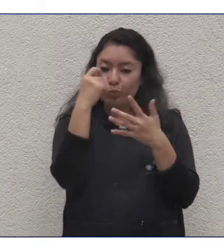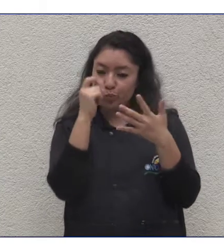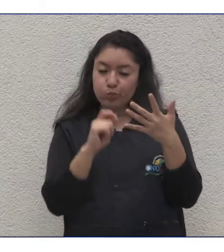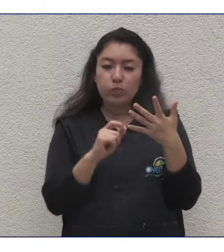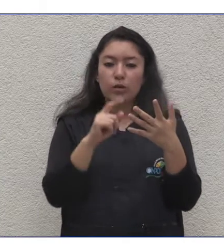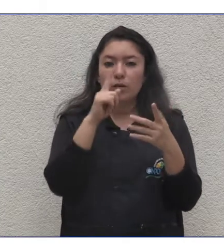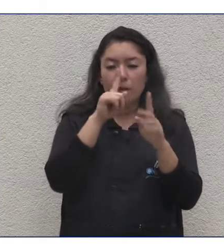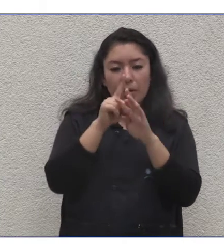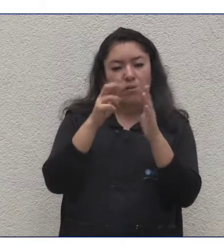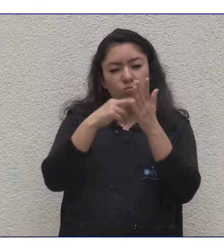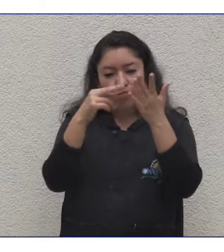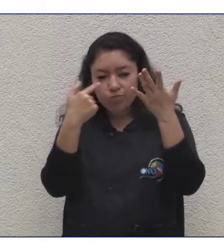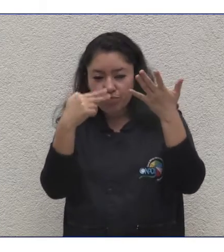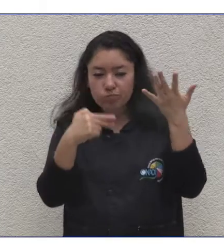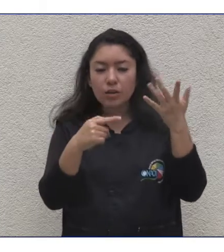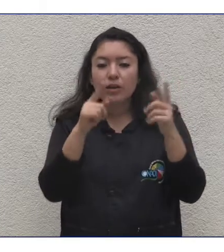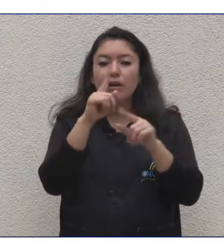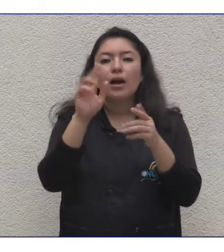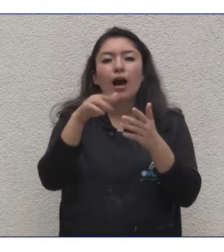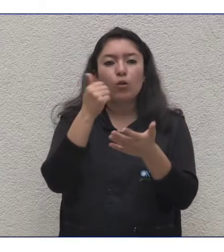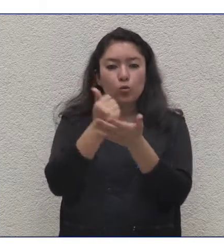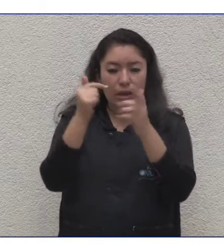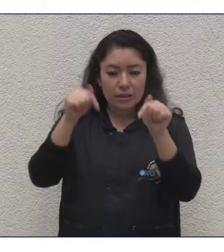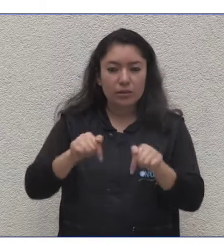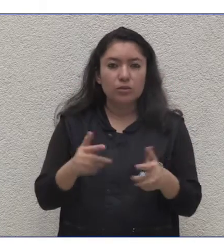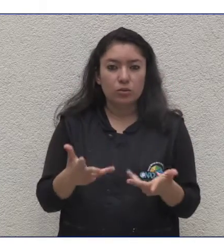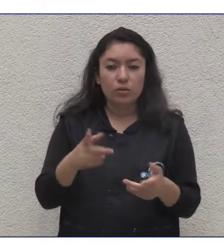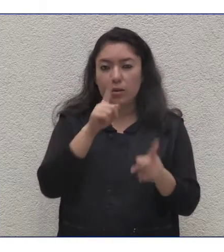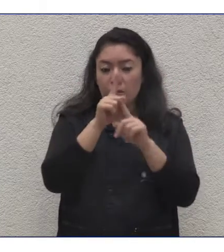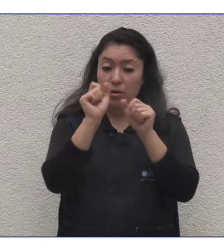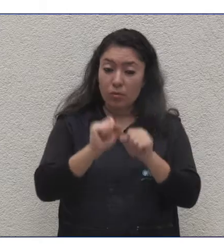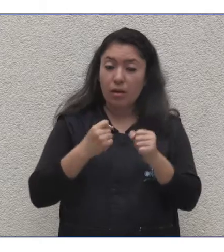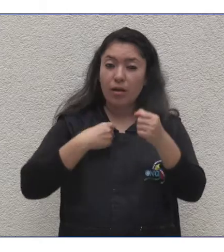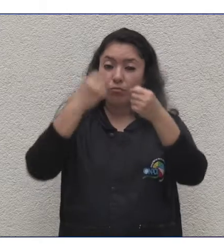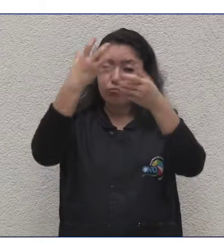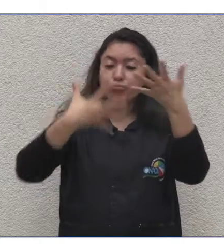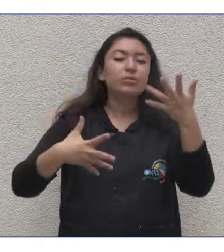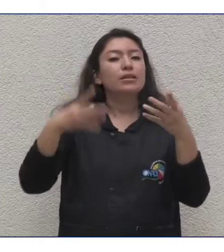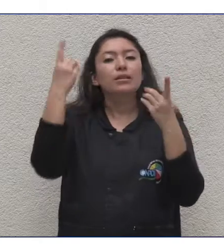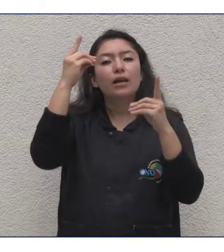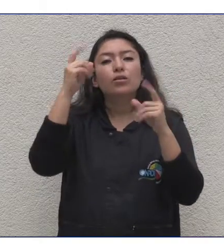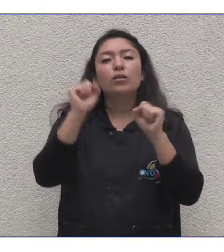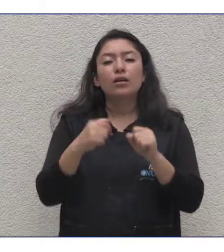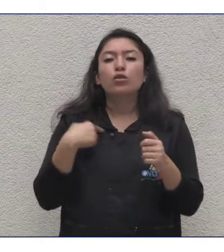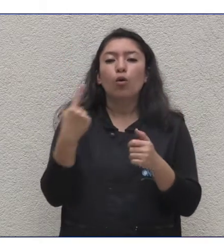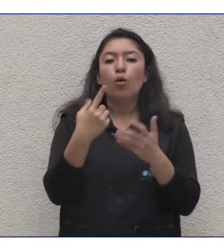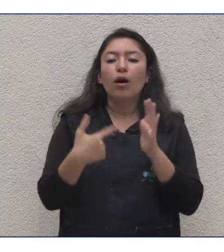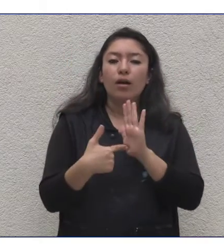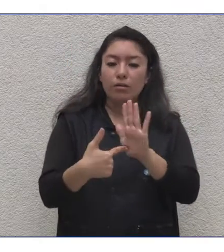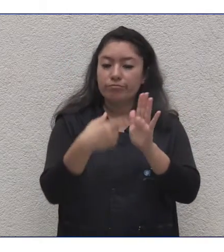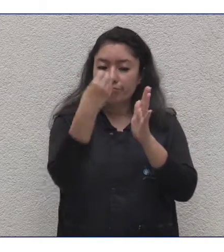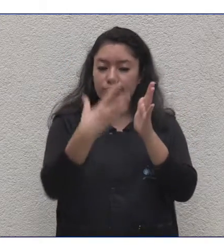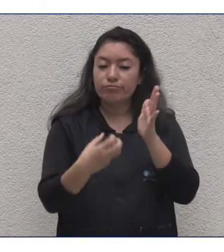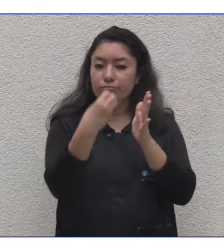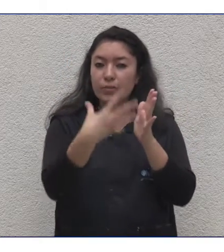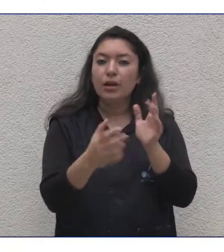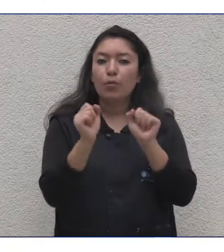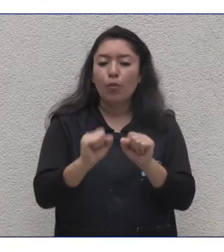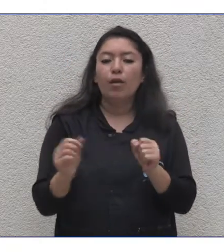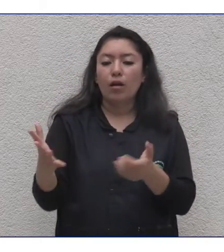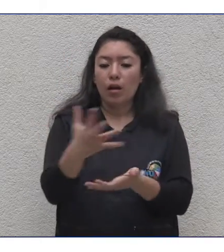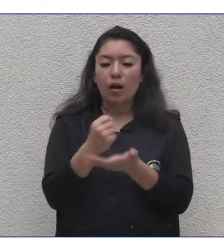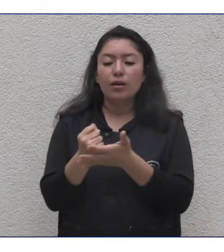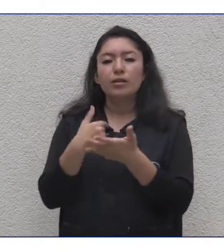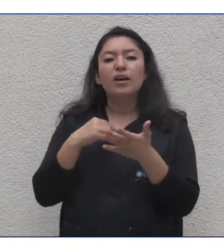corrección, rectificación o actualización. Los datos personales no identificables, como aquellos de carácter demográfico recolectados